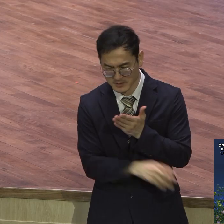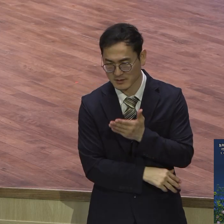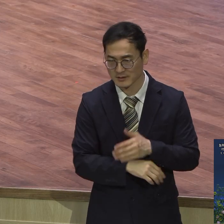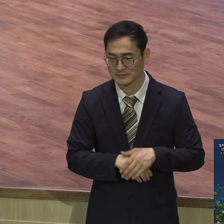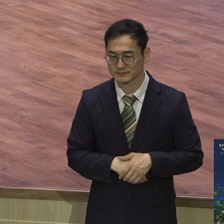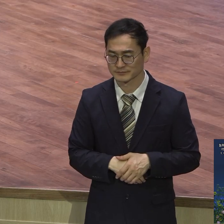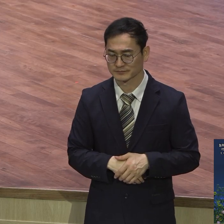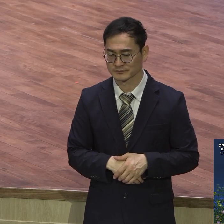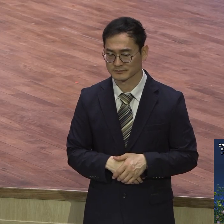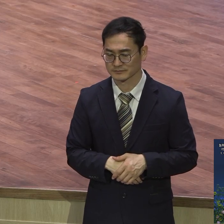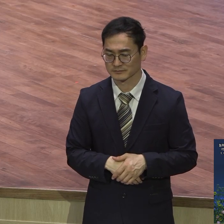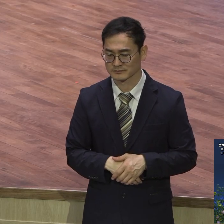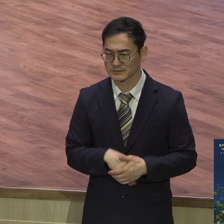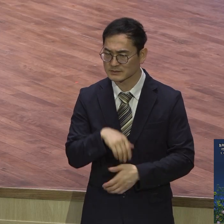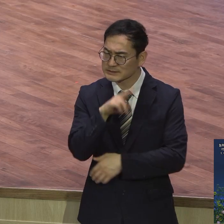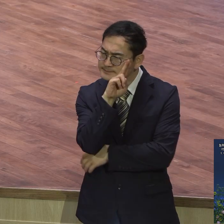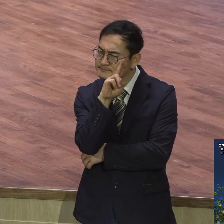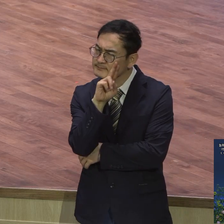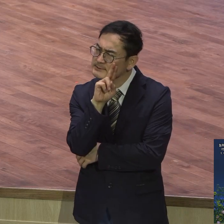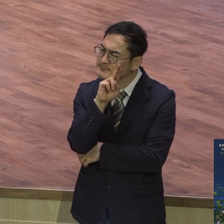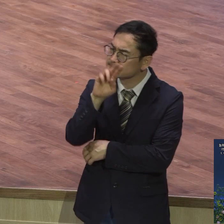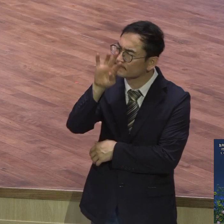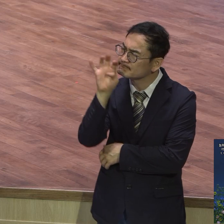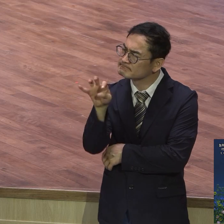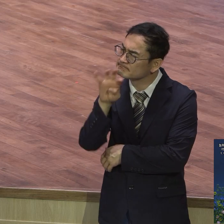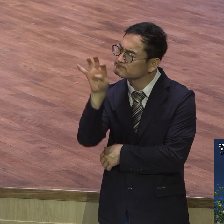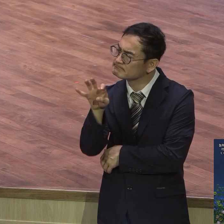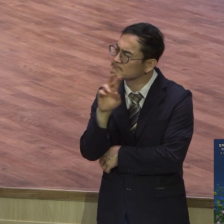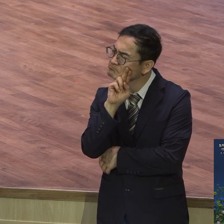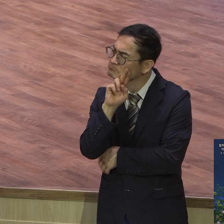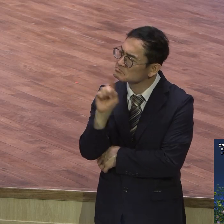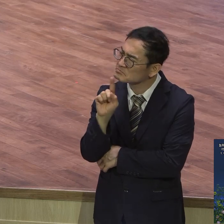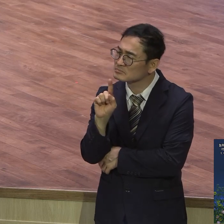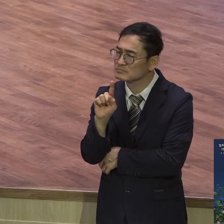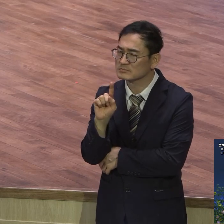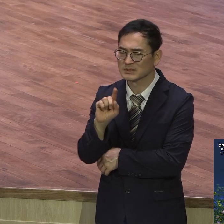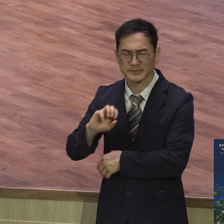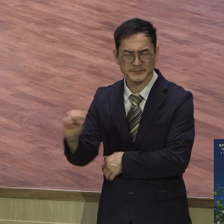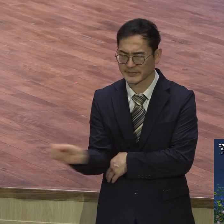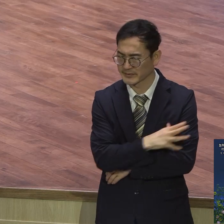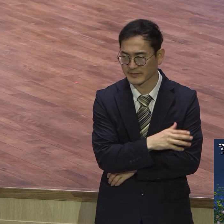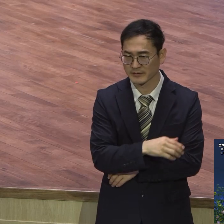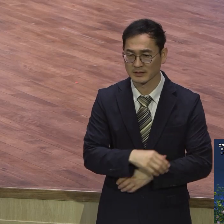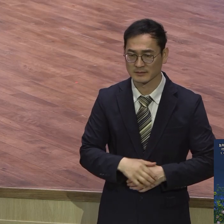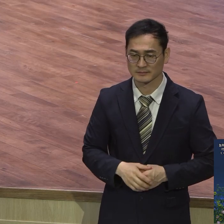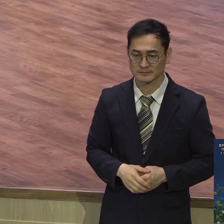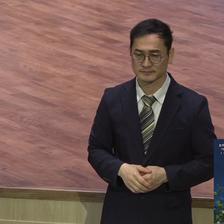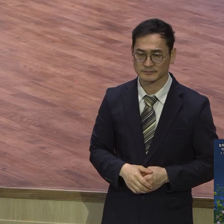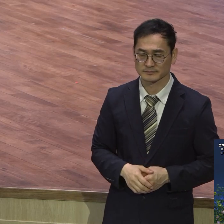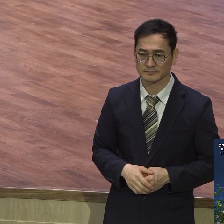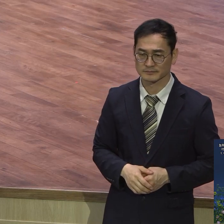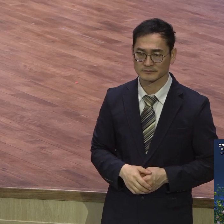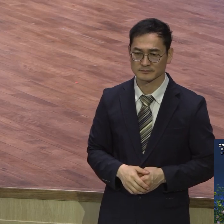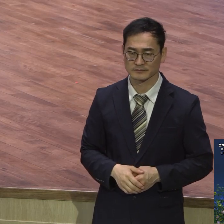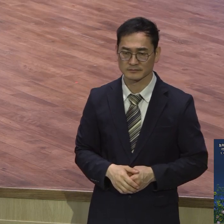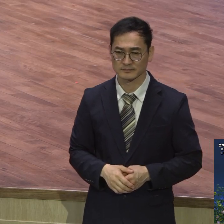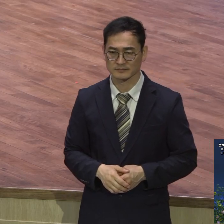어떻게 의문의 말을 십자에 못 박아라 하나님 말씀에 대해 어떻게 하는 순간